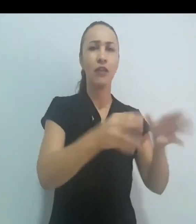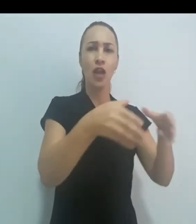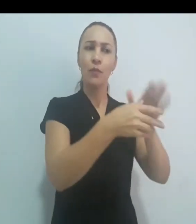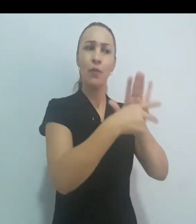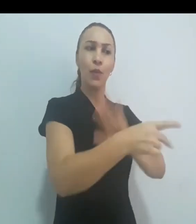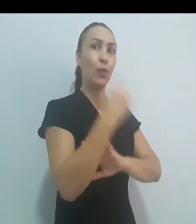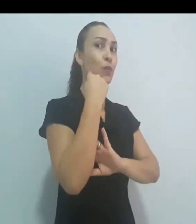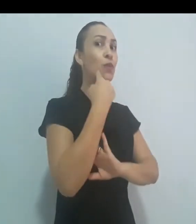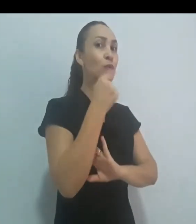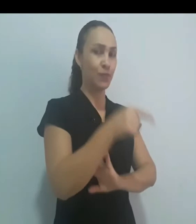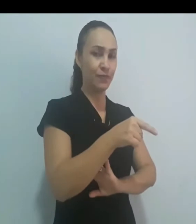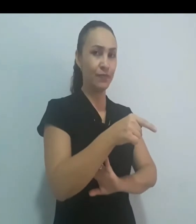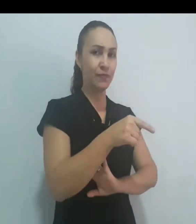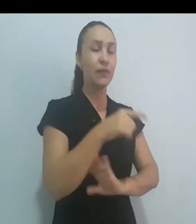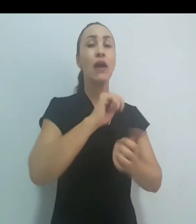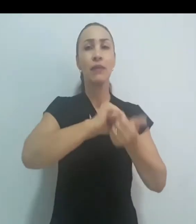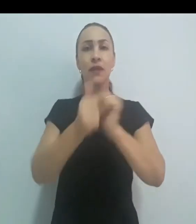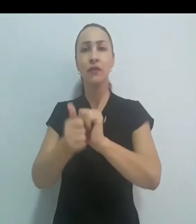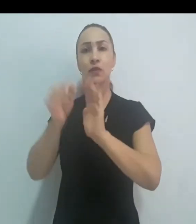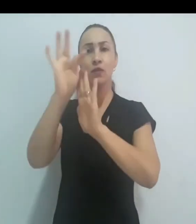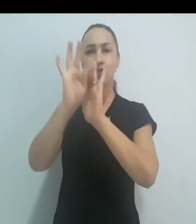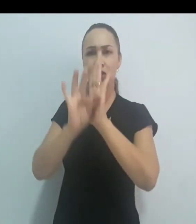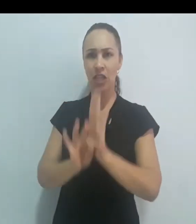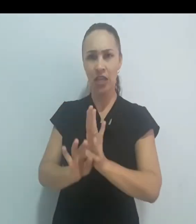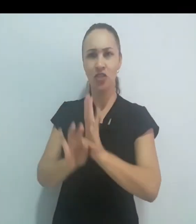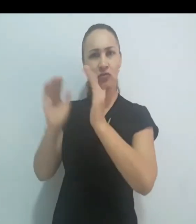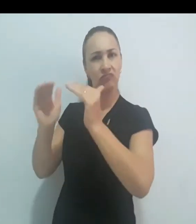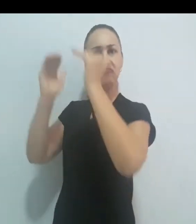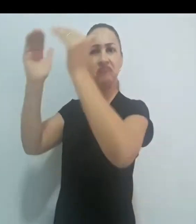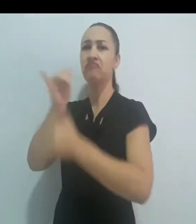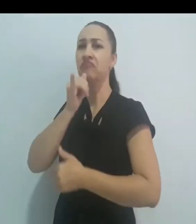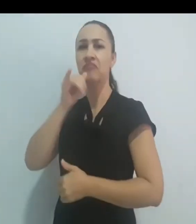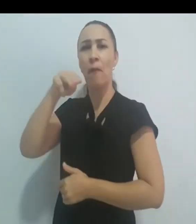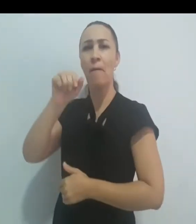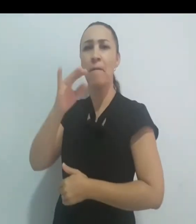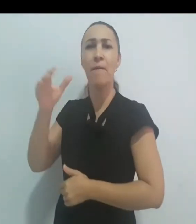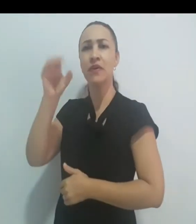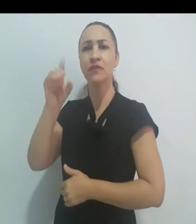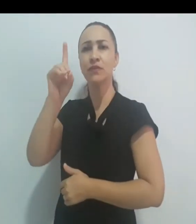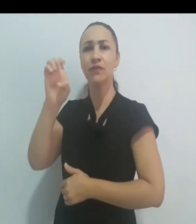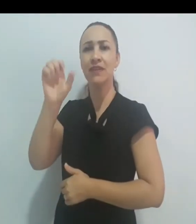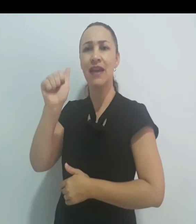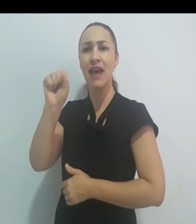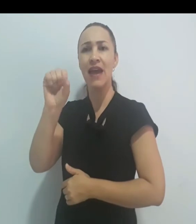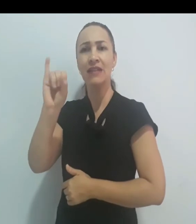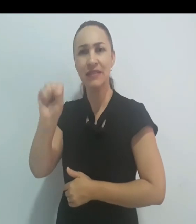comunidade surda, né? Então, a adaptação dos textos canônicos, por exemplo, de Machado de Assis, de José